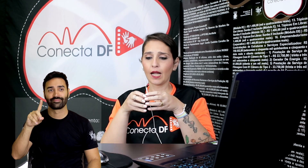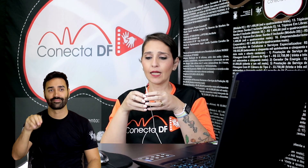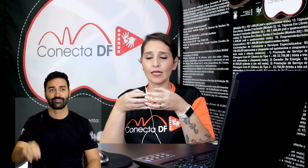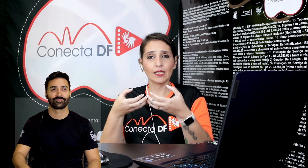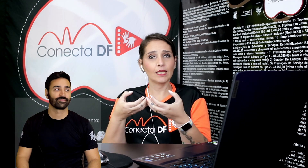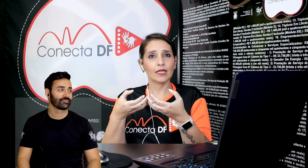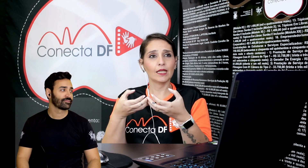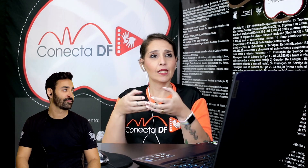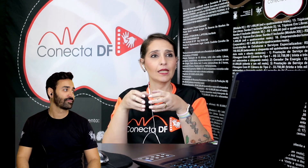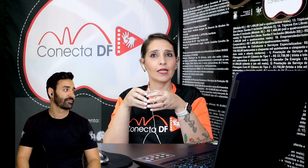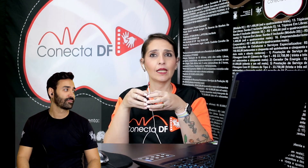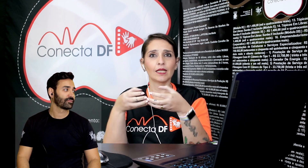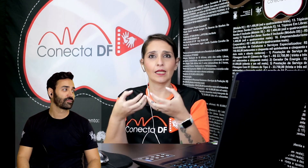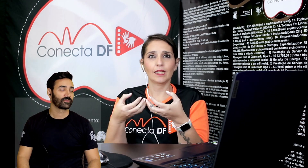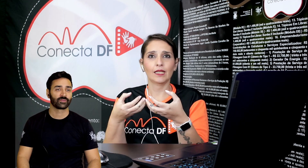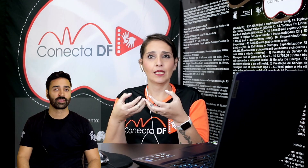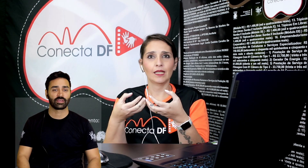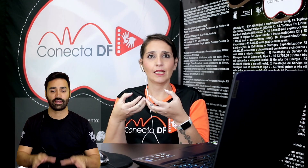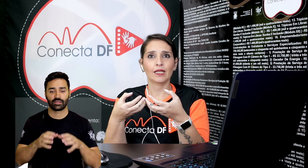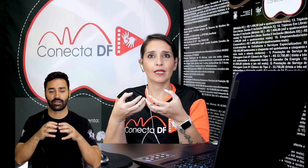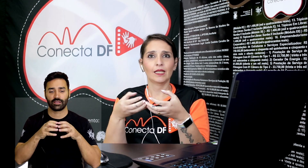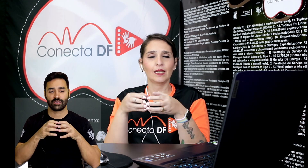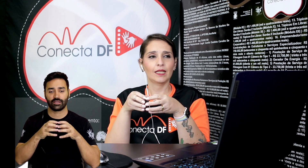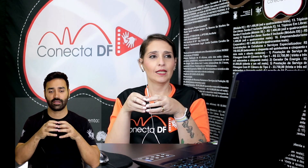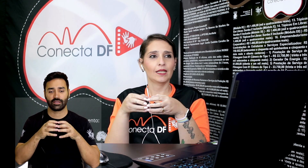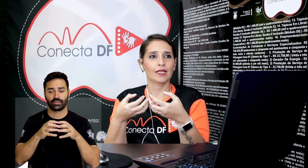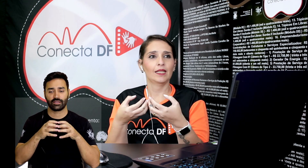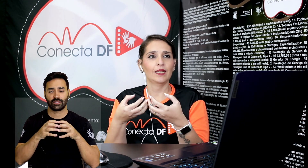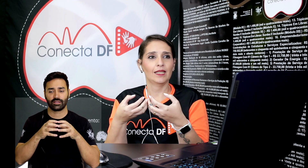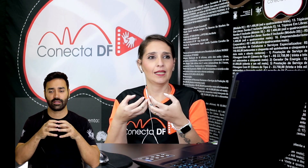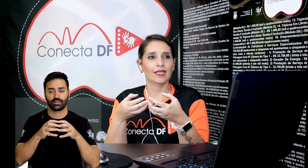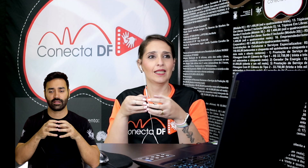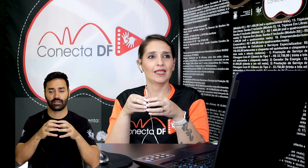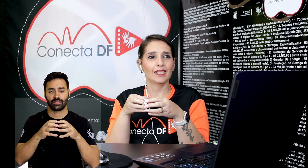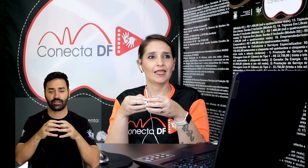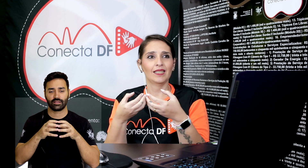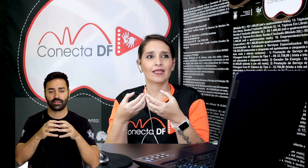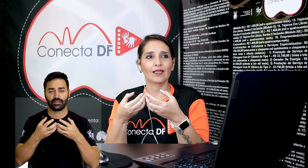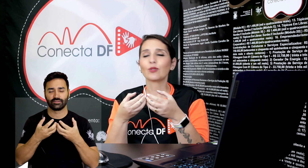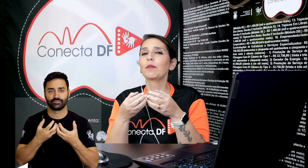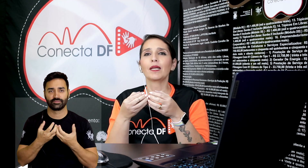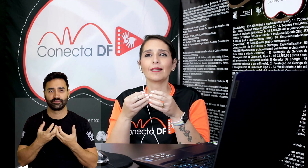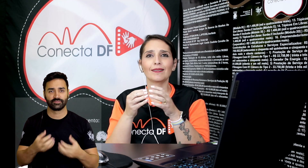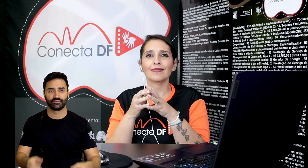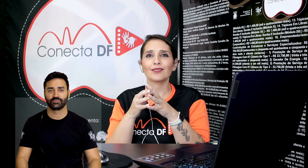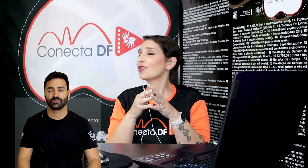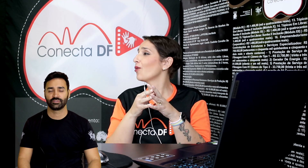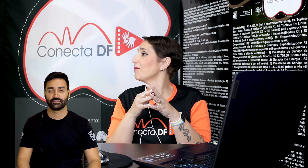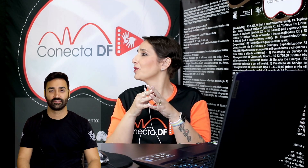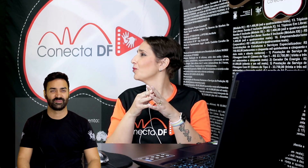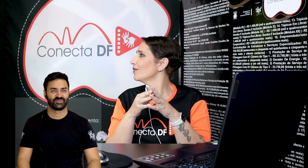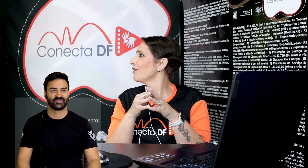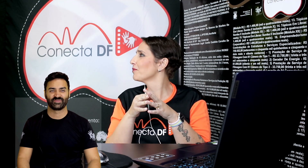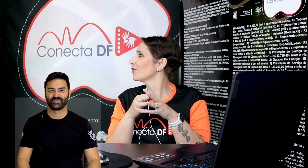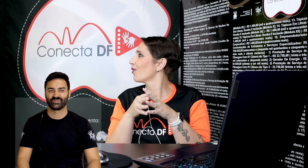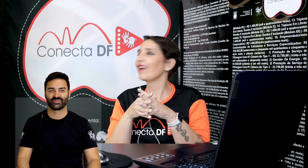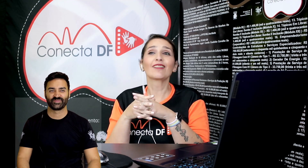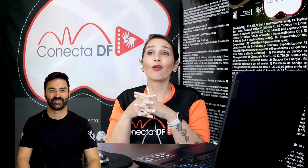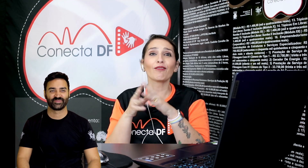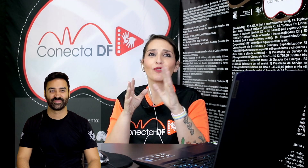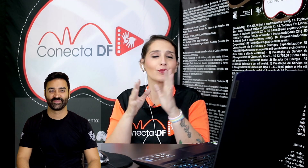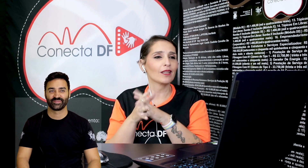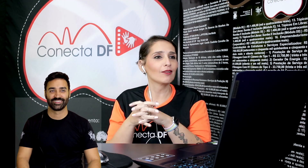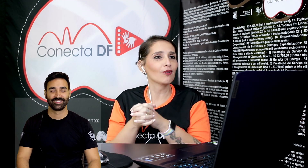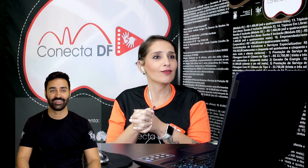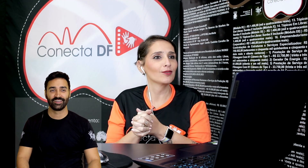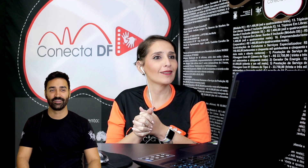Caqui. Ah, caqui. Amo essa fruta. Eu também. Gente, eu amo tudo. Eu amo,